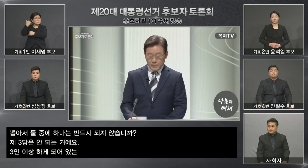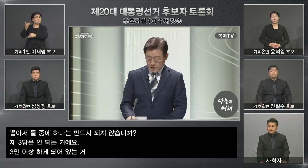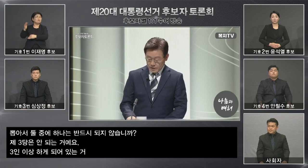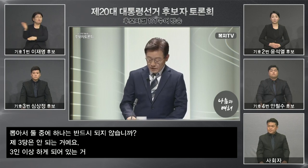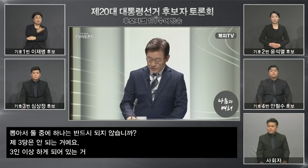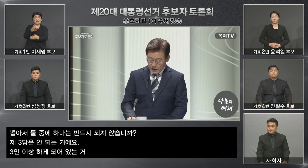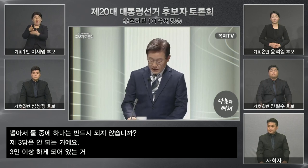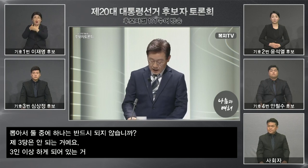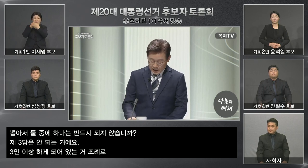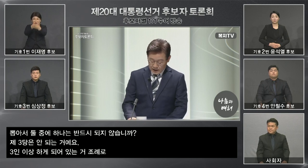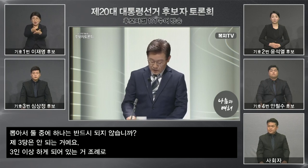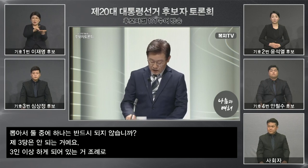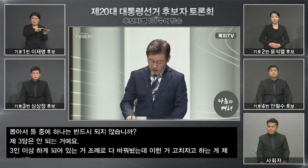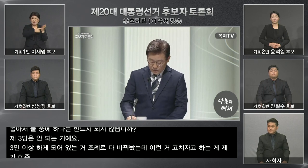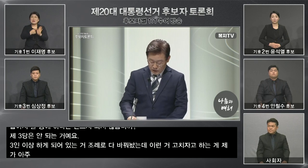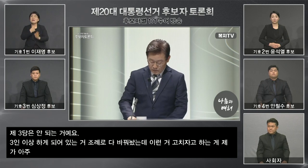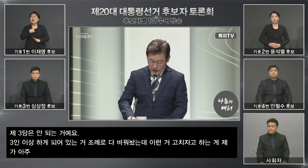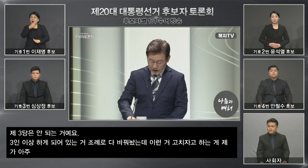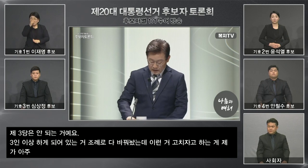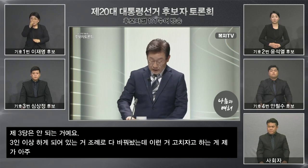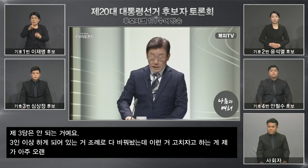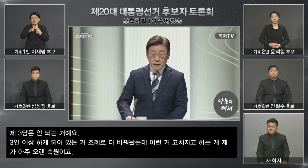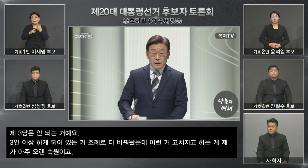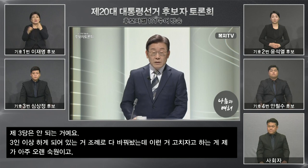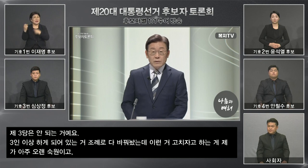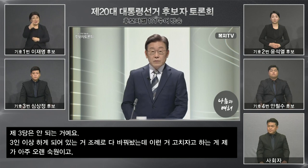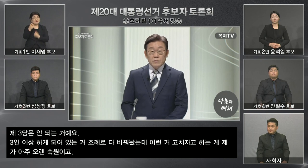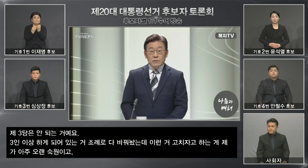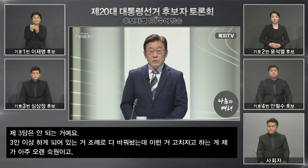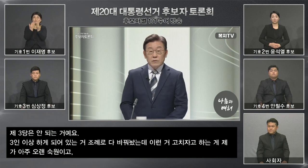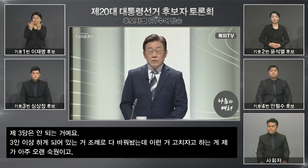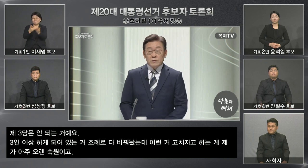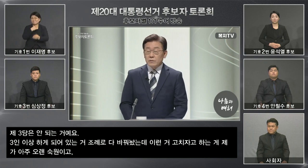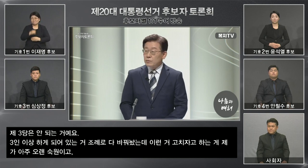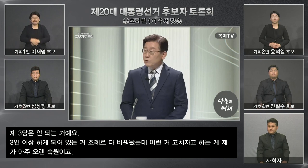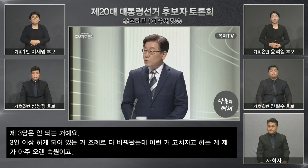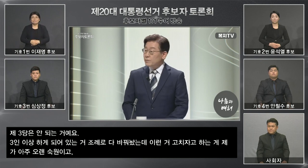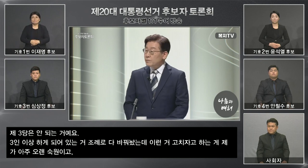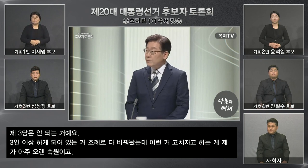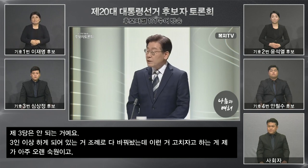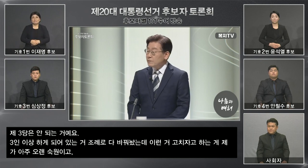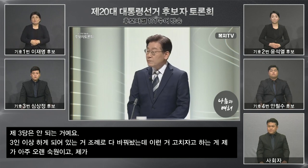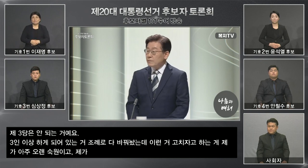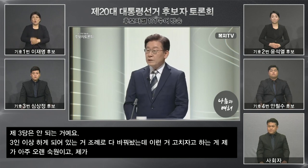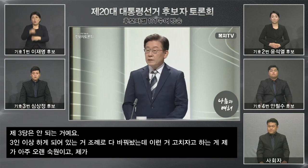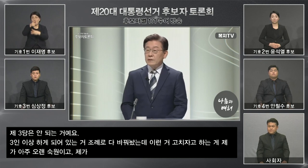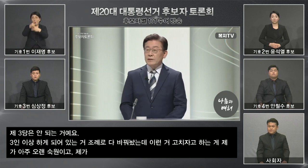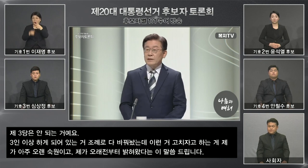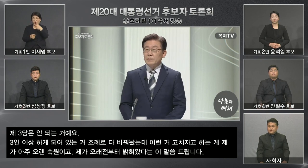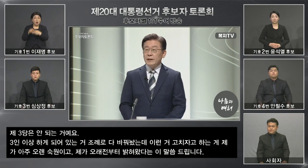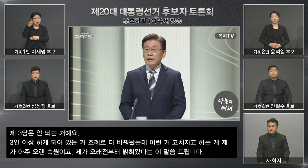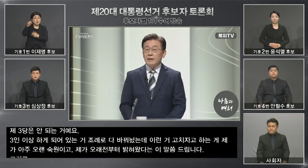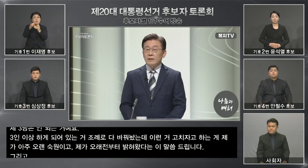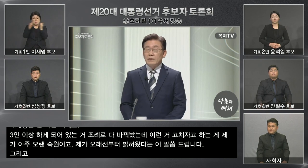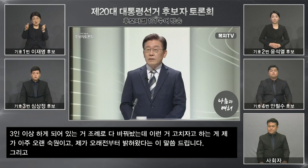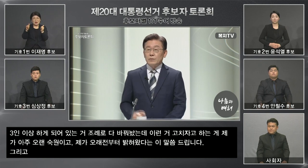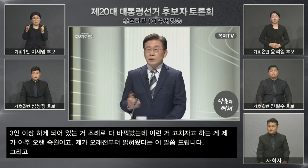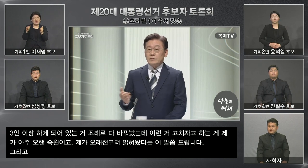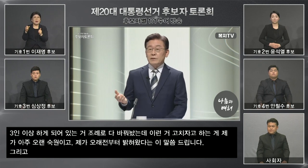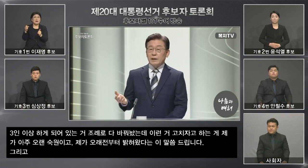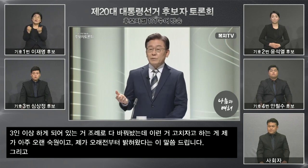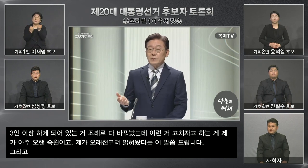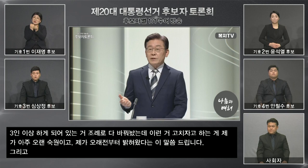오래전부터 밝혔던 입장이다 이 말씀 드립니다. 그리고 윤 후보님 말씀 마저 드리는 김에